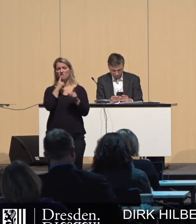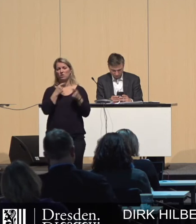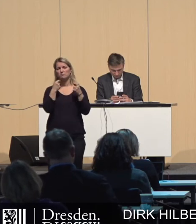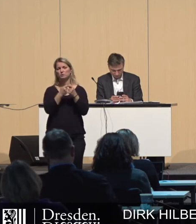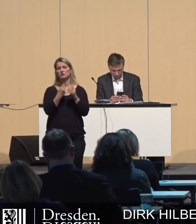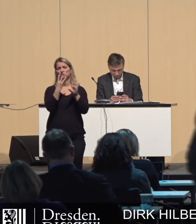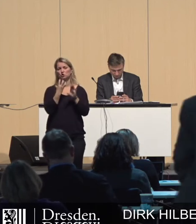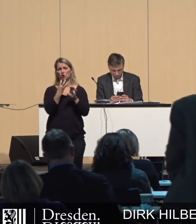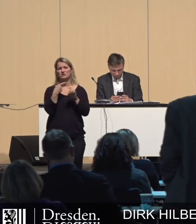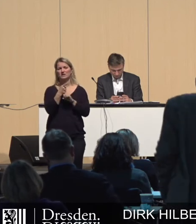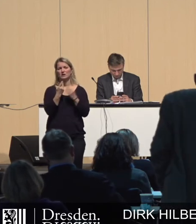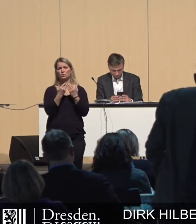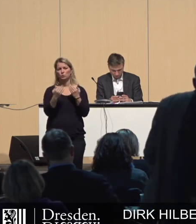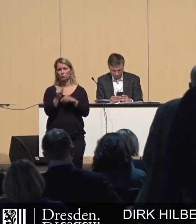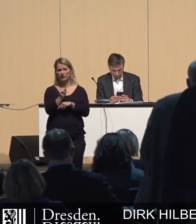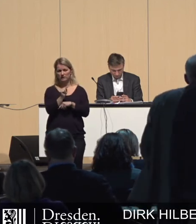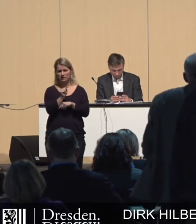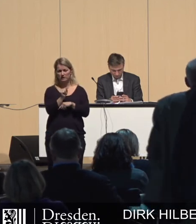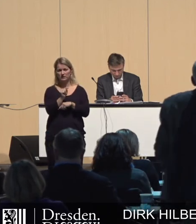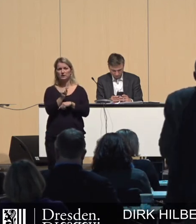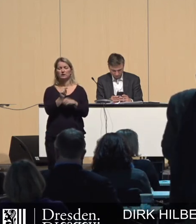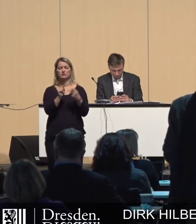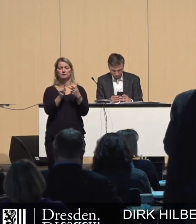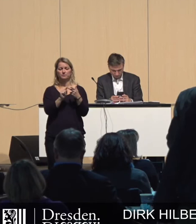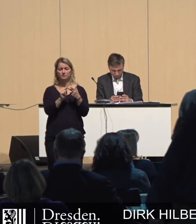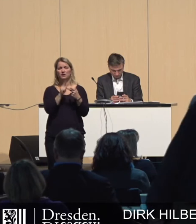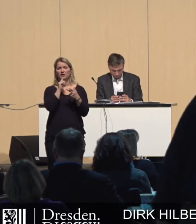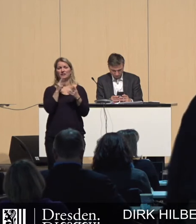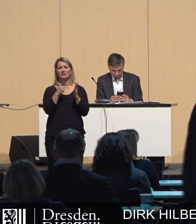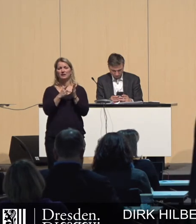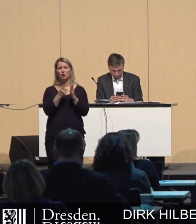90 Die Grünen, als drittes